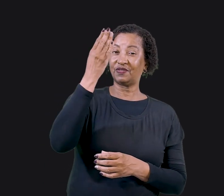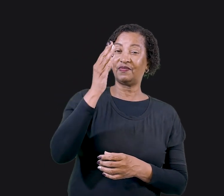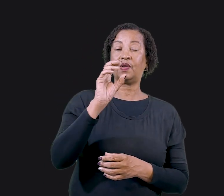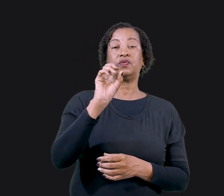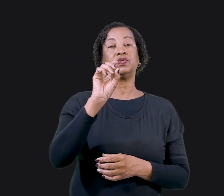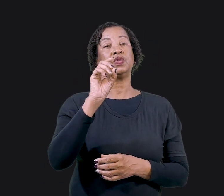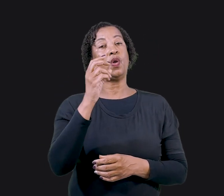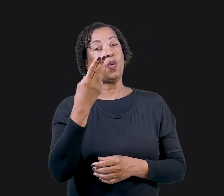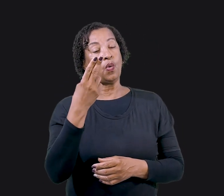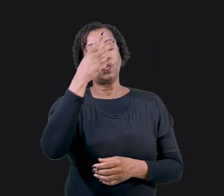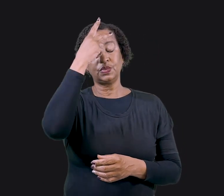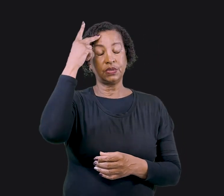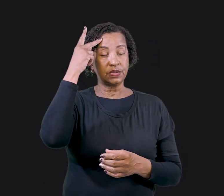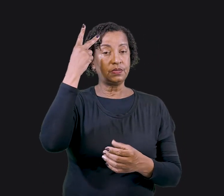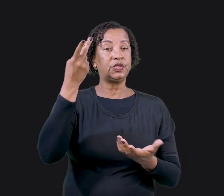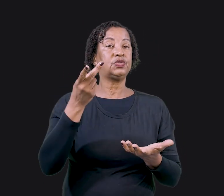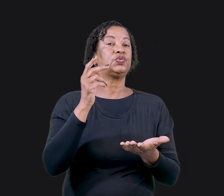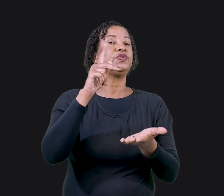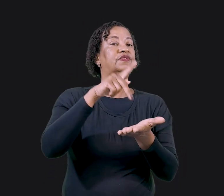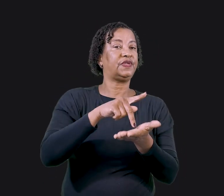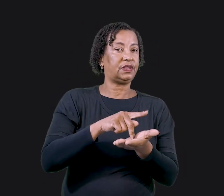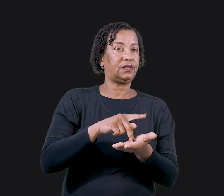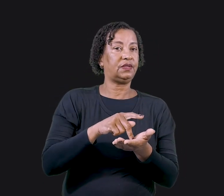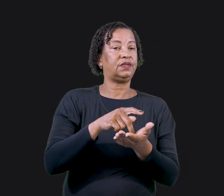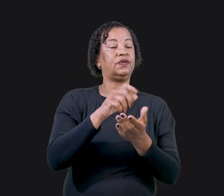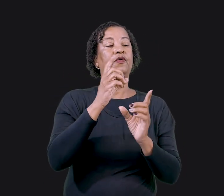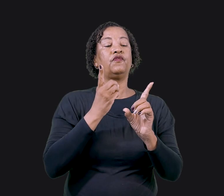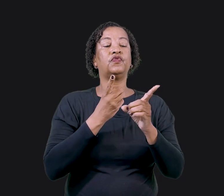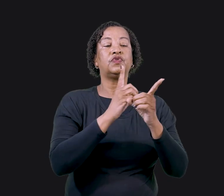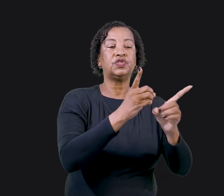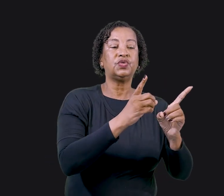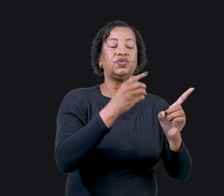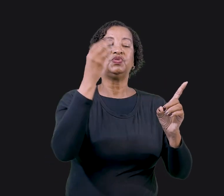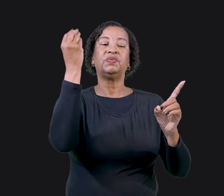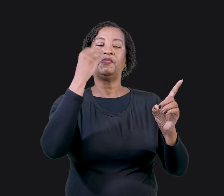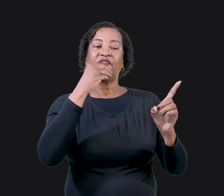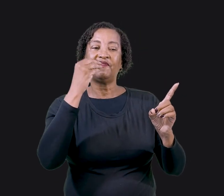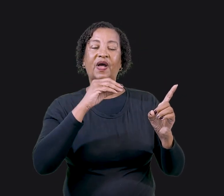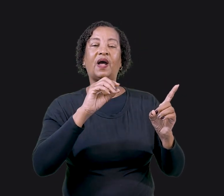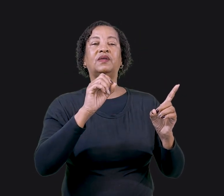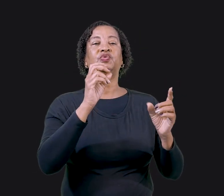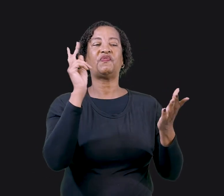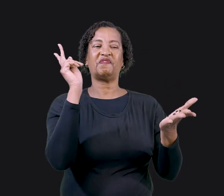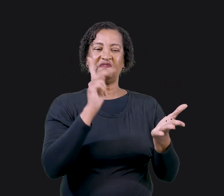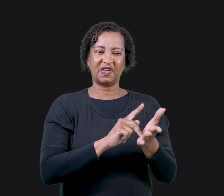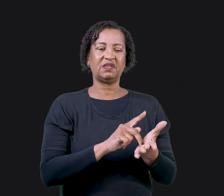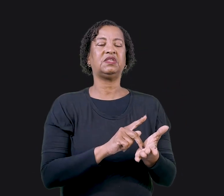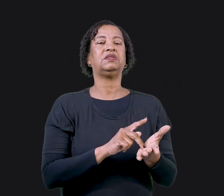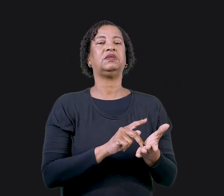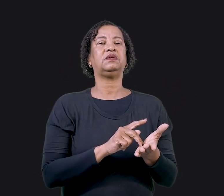verdadeiros? Você vai ser um discípulo fajuto e falso ou quer ser um discípulo autêntico e